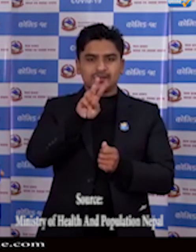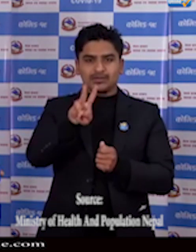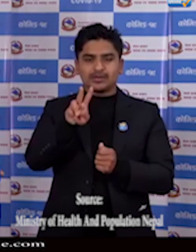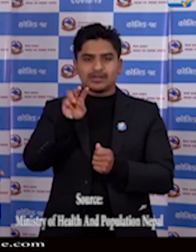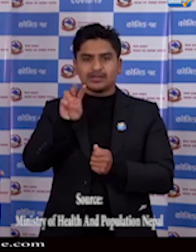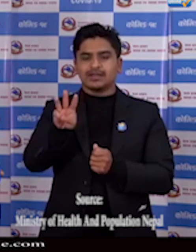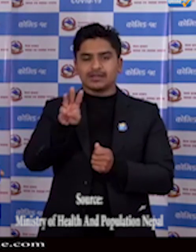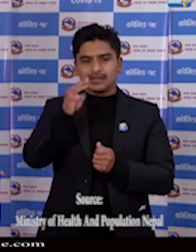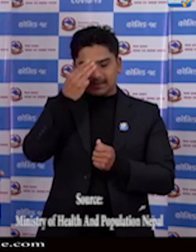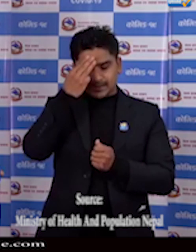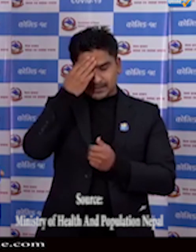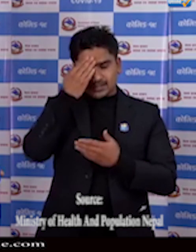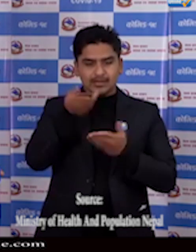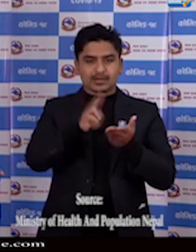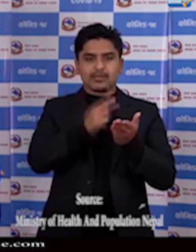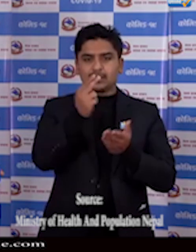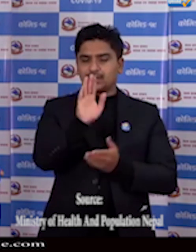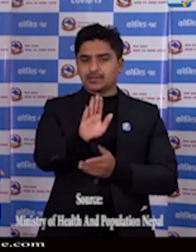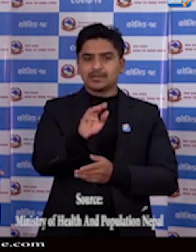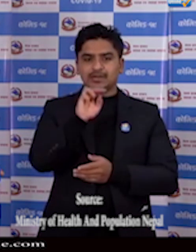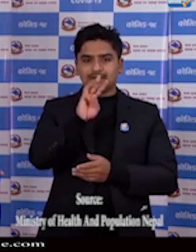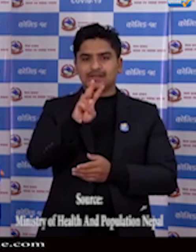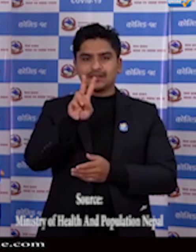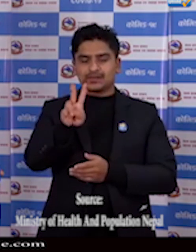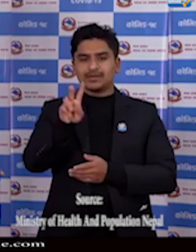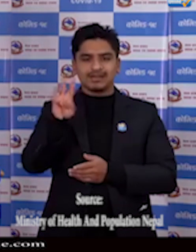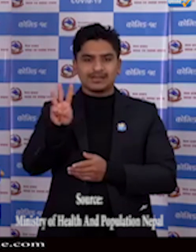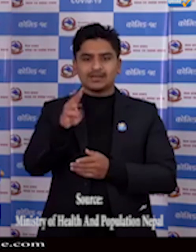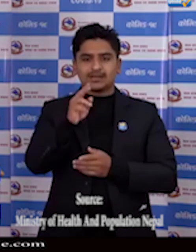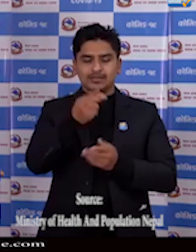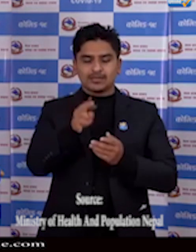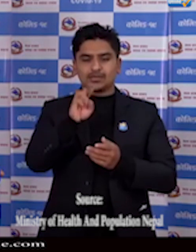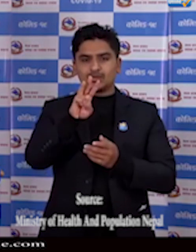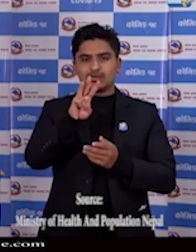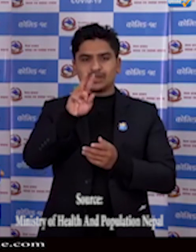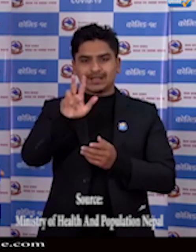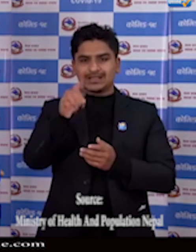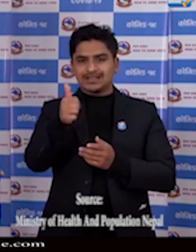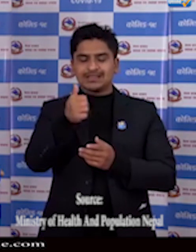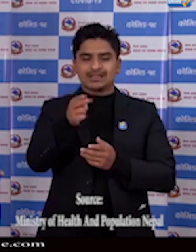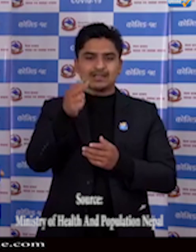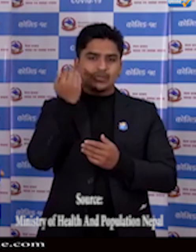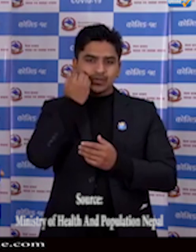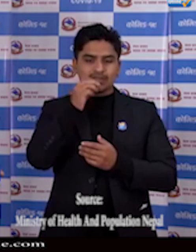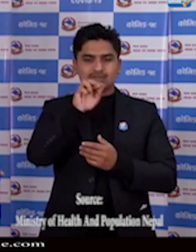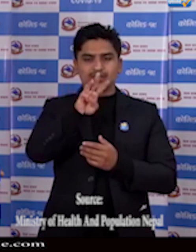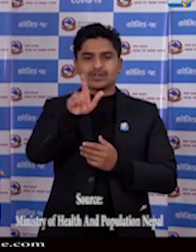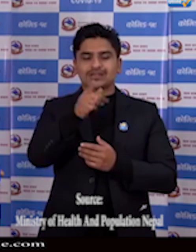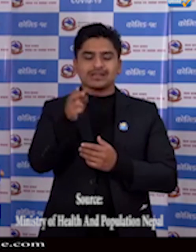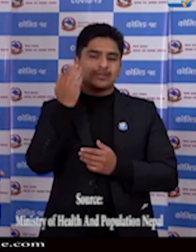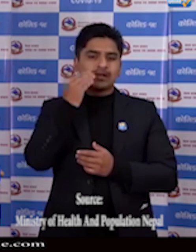323 जना संक्रमितको संख्या थप भएको छ। 323 मध्ये 286 जना पुरुष र 37 जना महिला